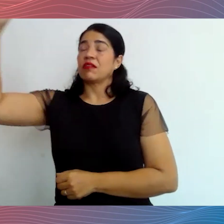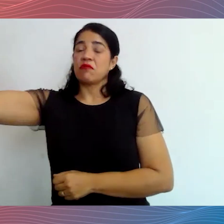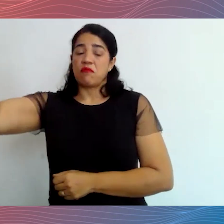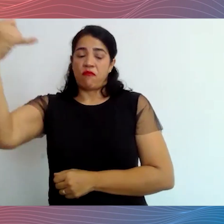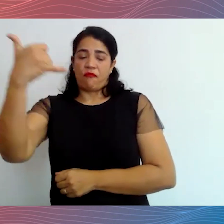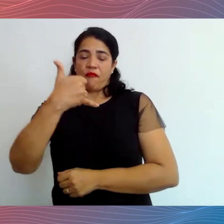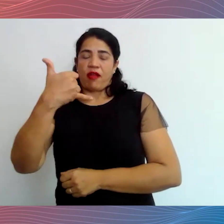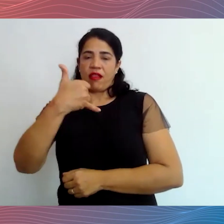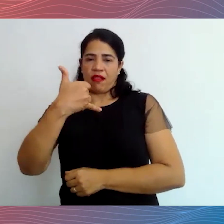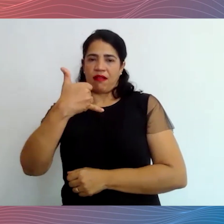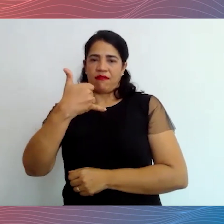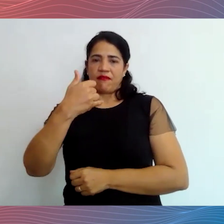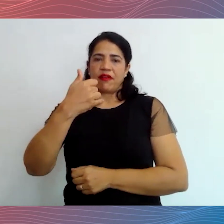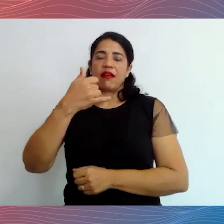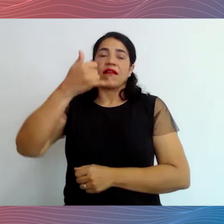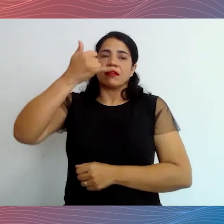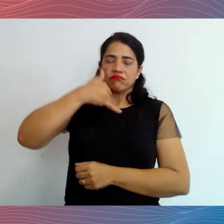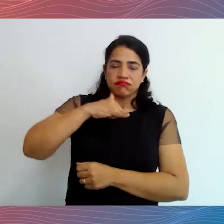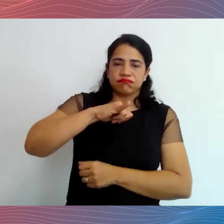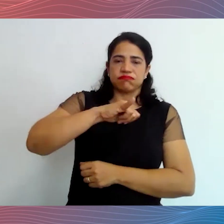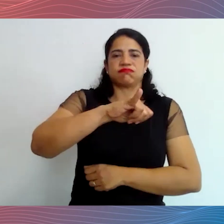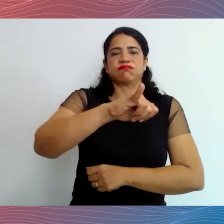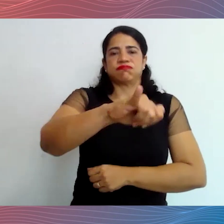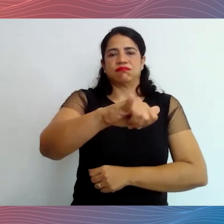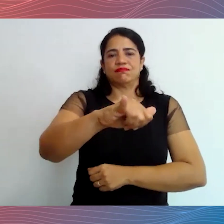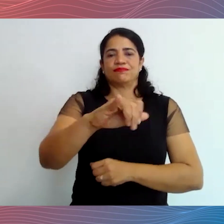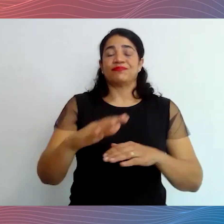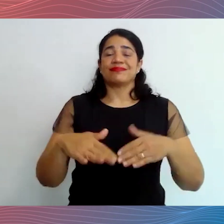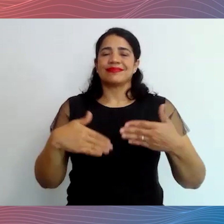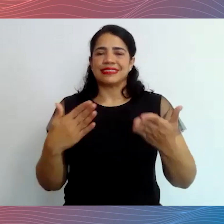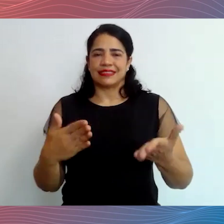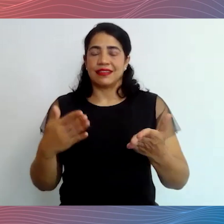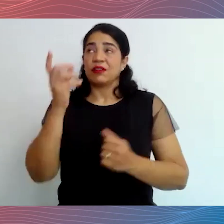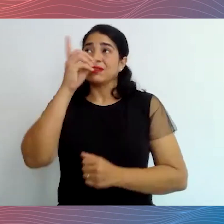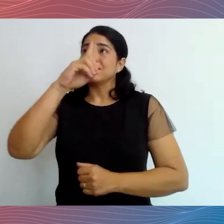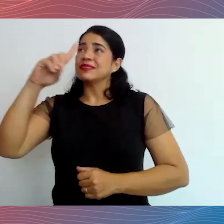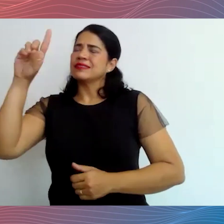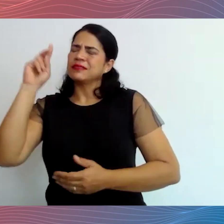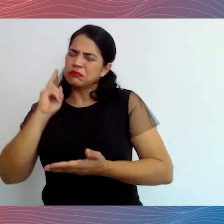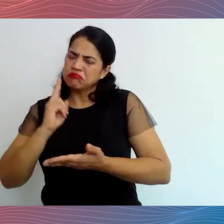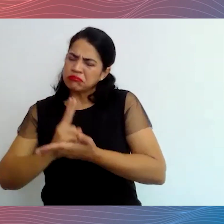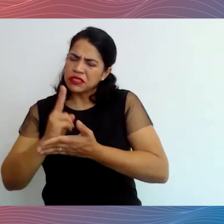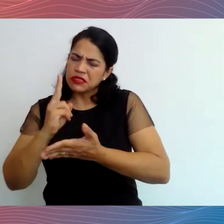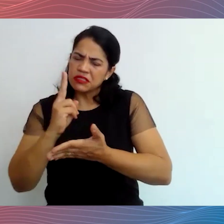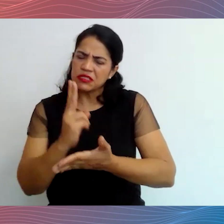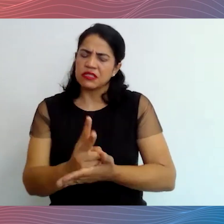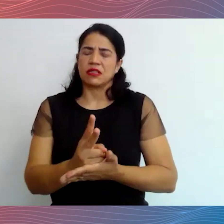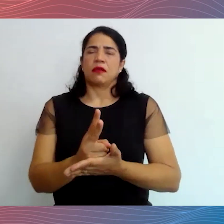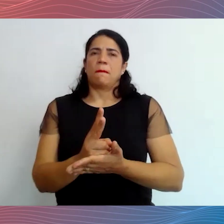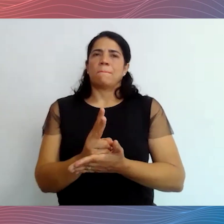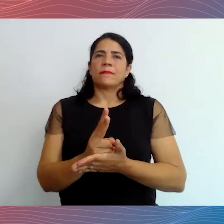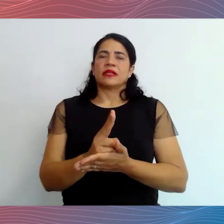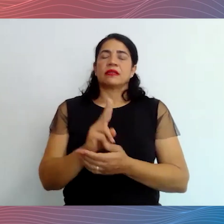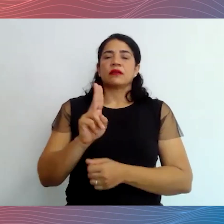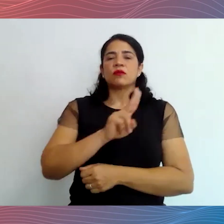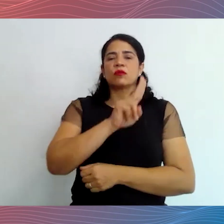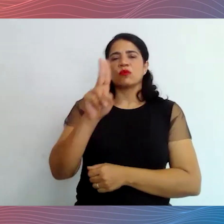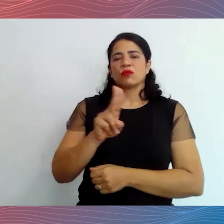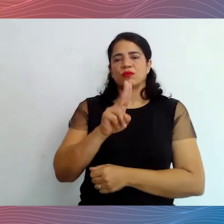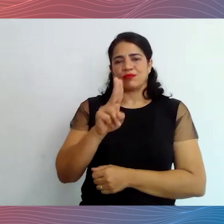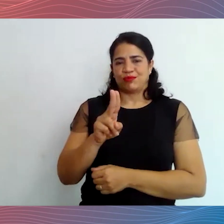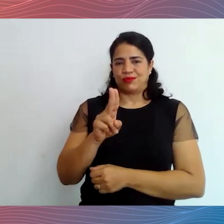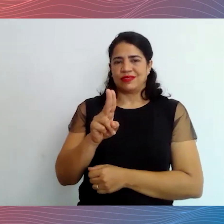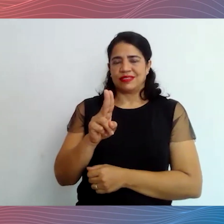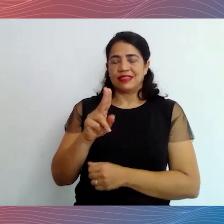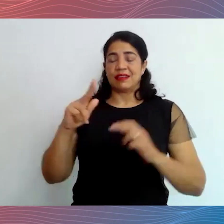Então Deus sempre usa um canal homem. Aí que está o problema. Quando é canal homem,